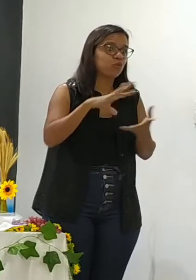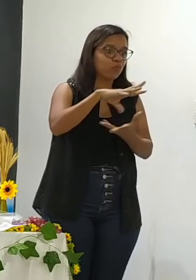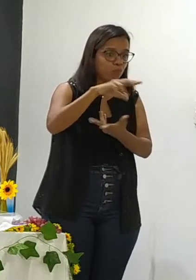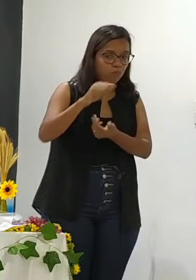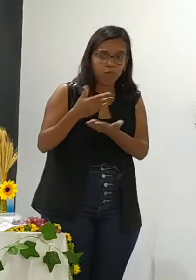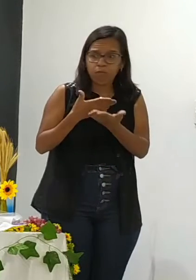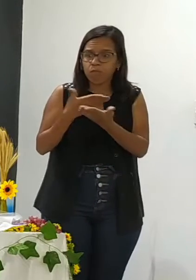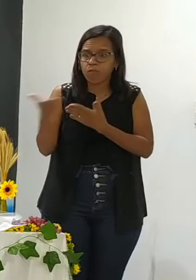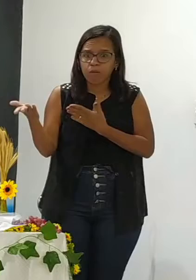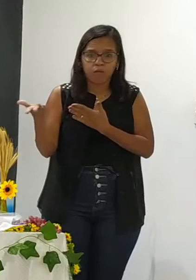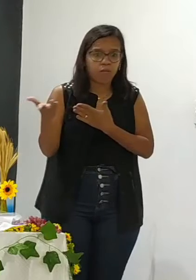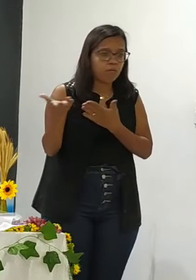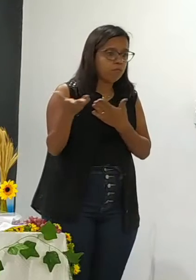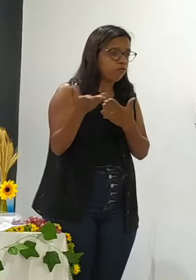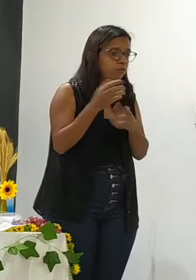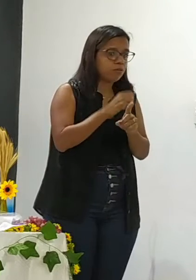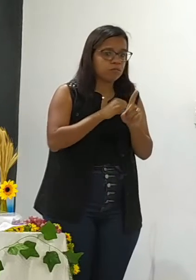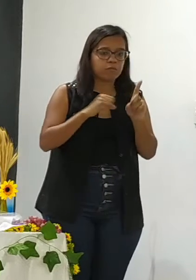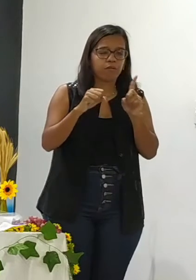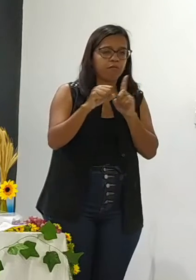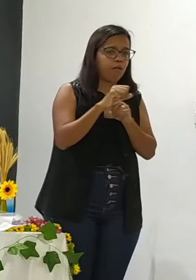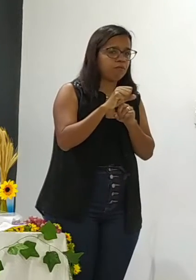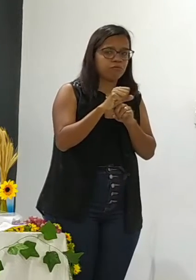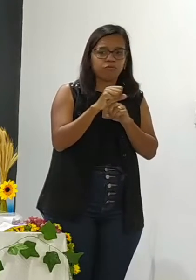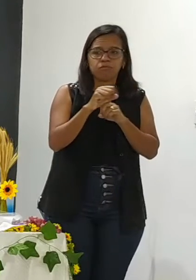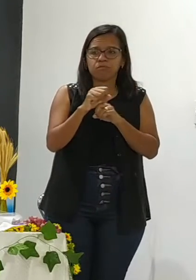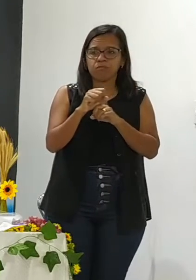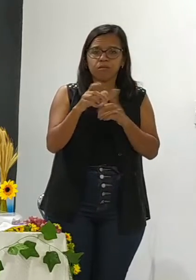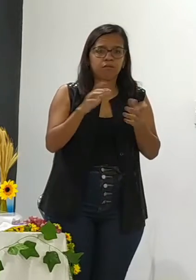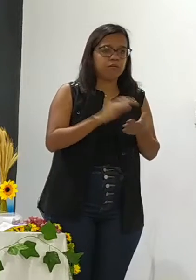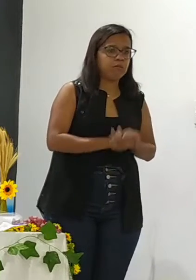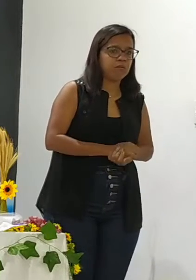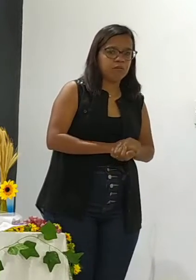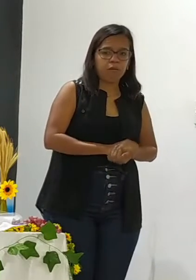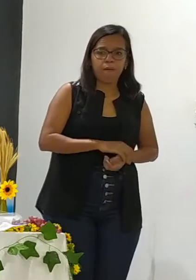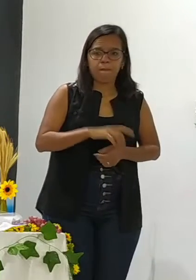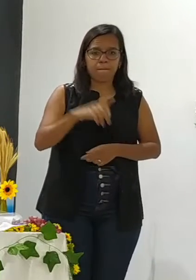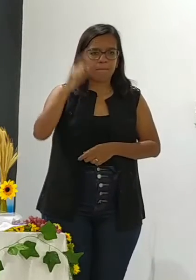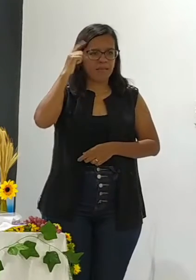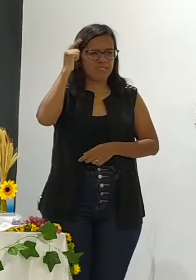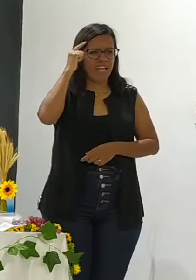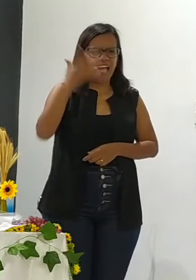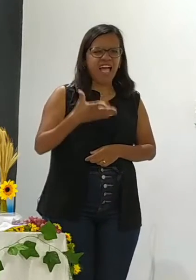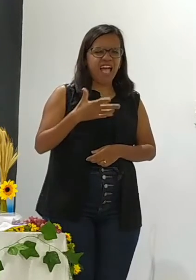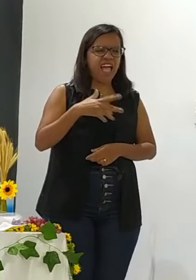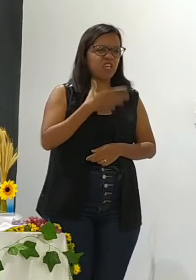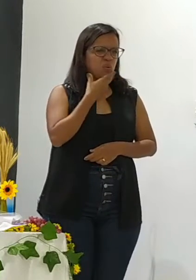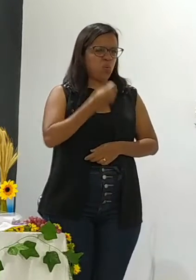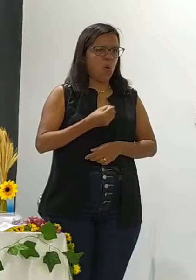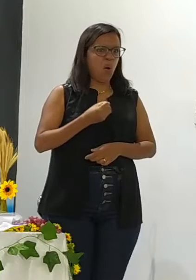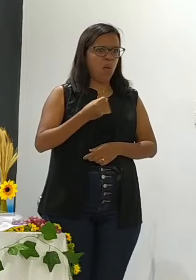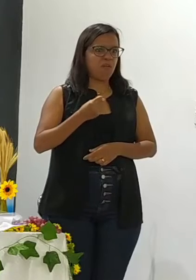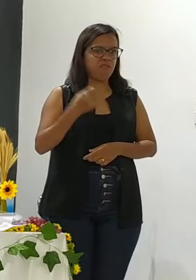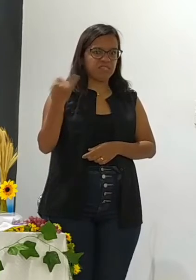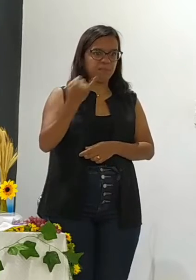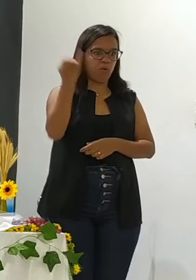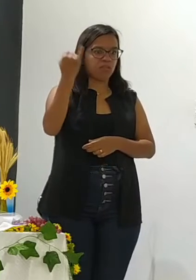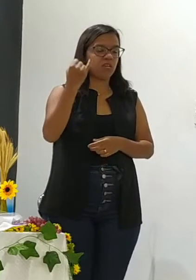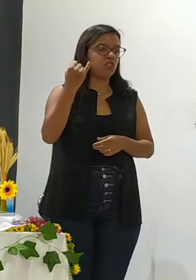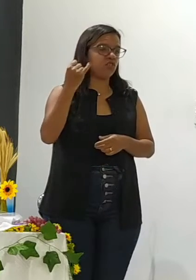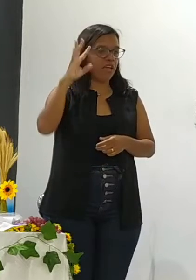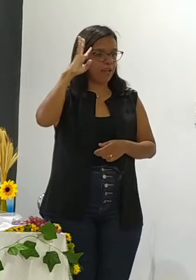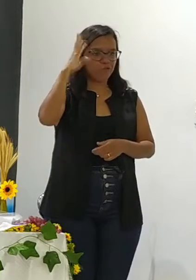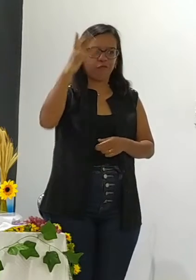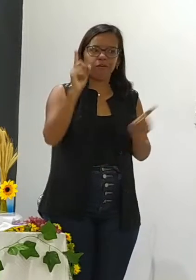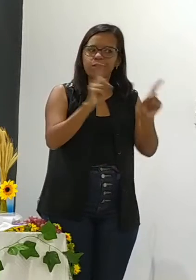na sociedade, da maneira de estar. É um puxa para lá e outro puxa para cá, acha que o homem vai dar jeito. O homem não jeito. Nem o homem dá